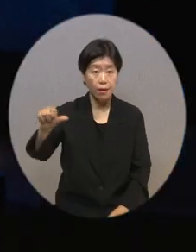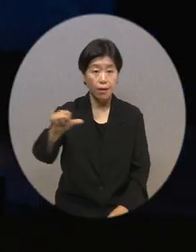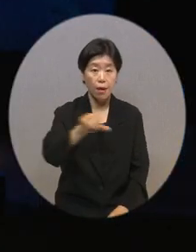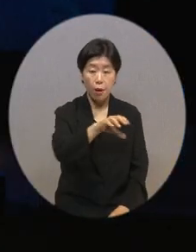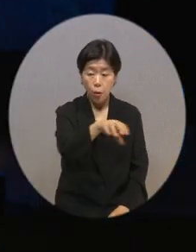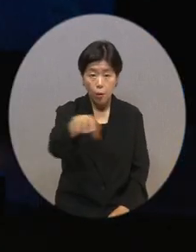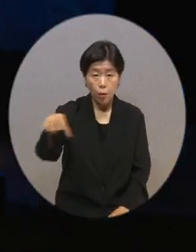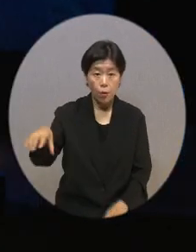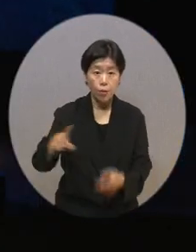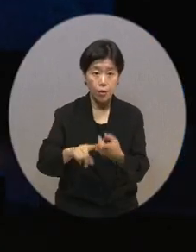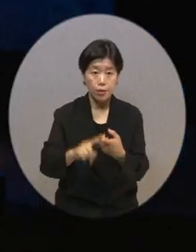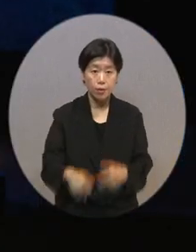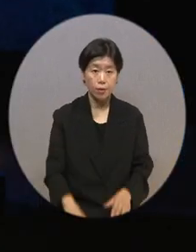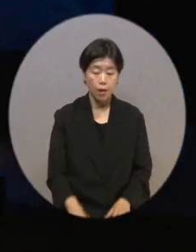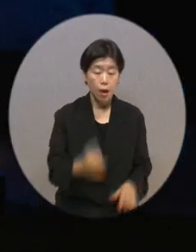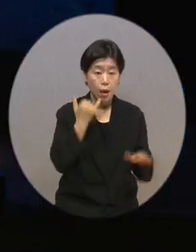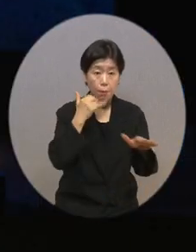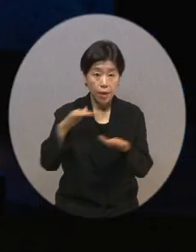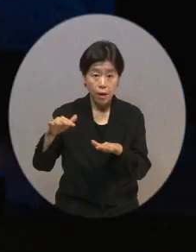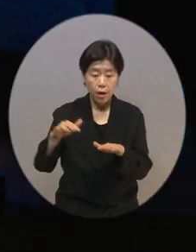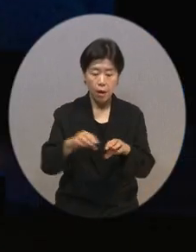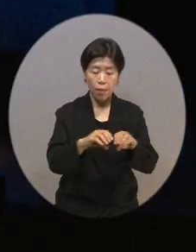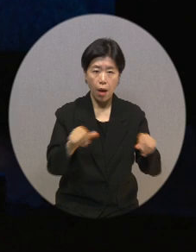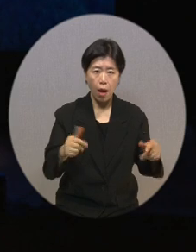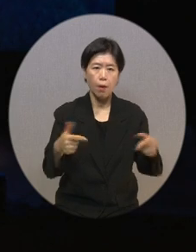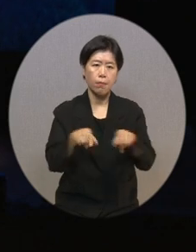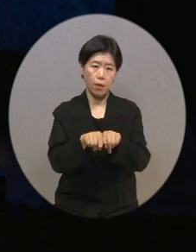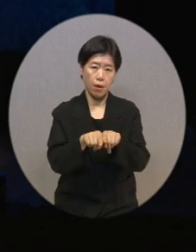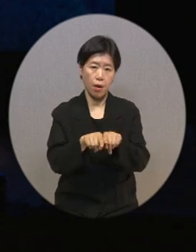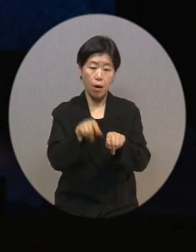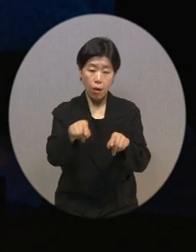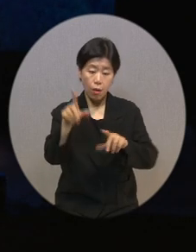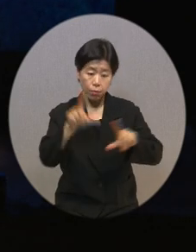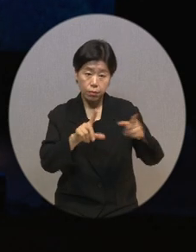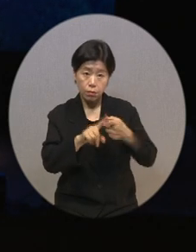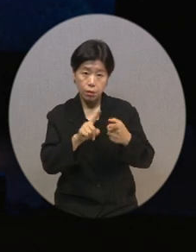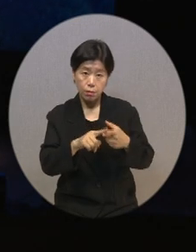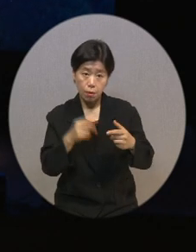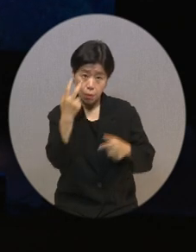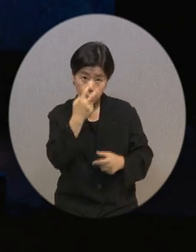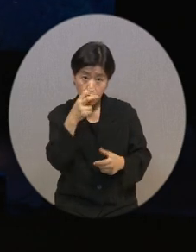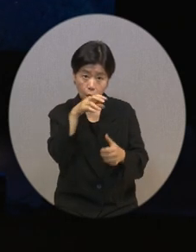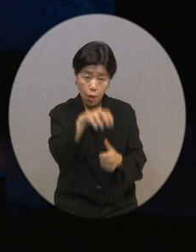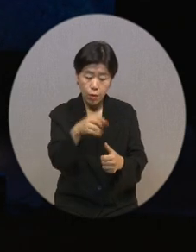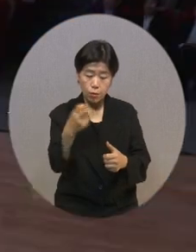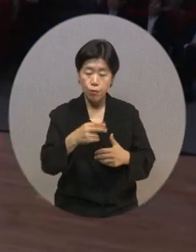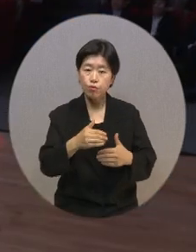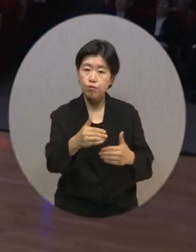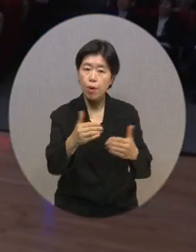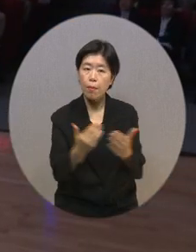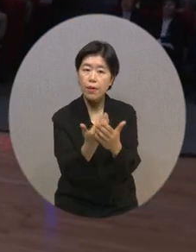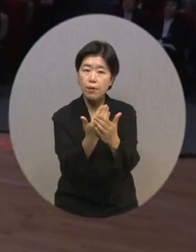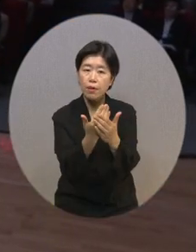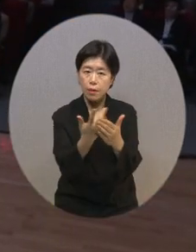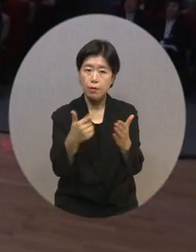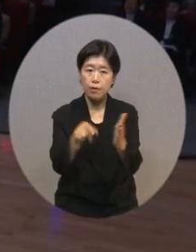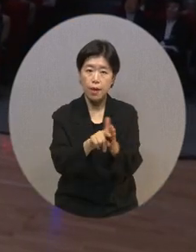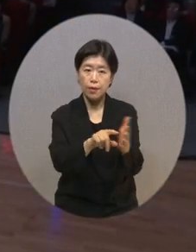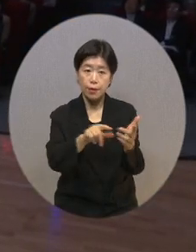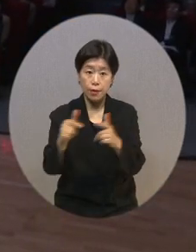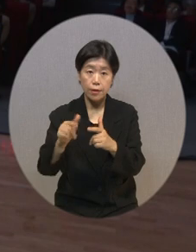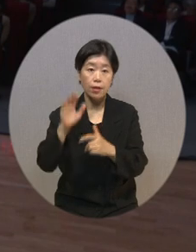대해 바다와 육지가 공존하는 보전과 균형발전을 목표로 여수만 르네상스